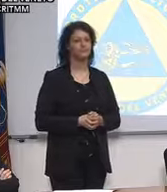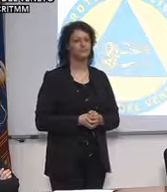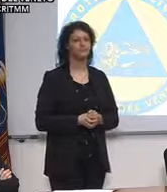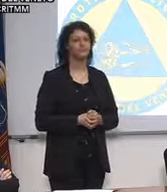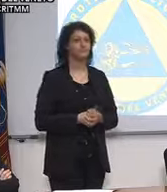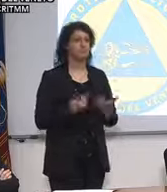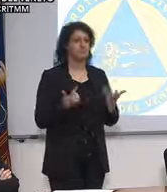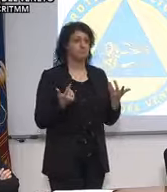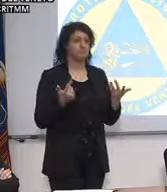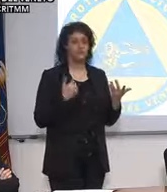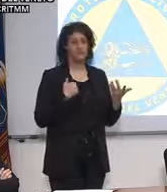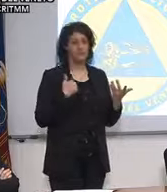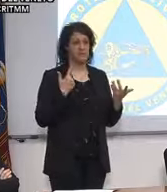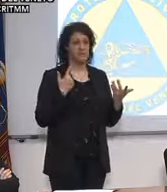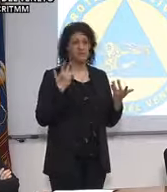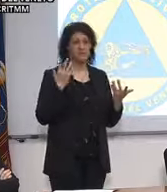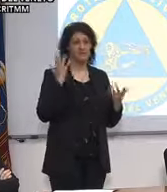stia diventando